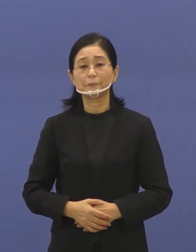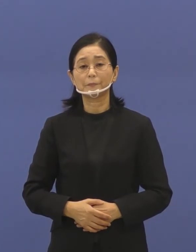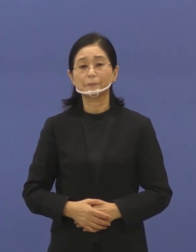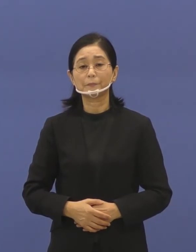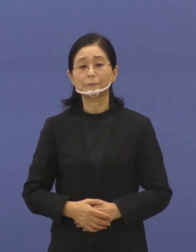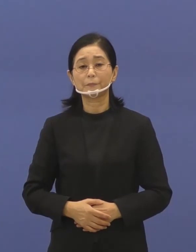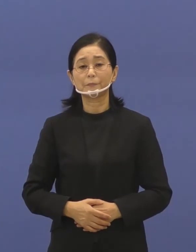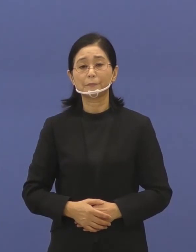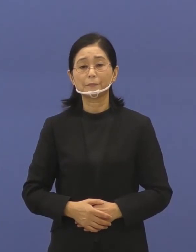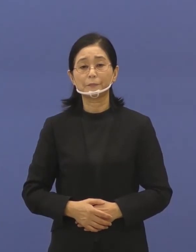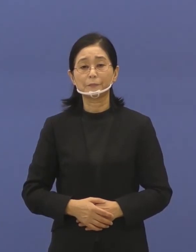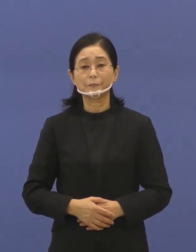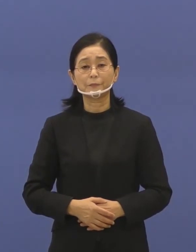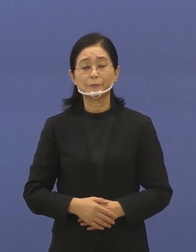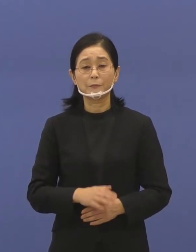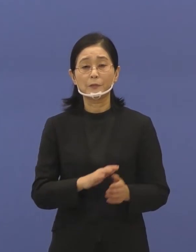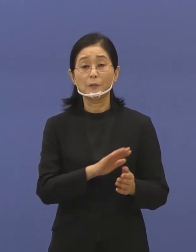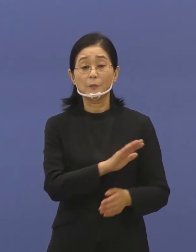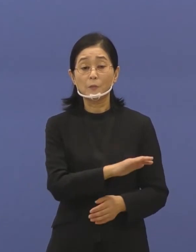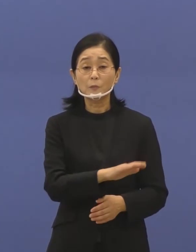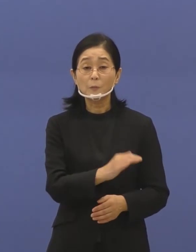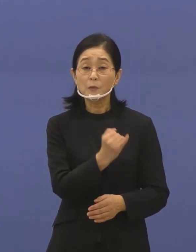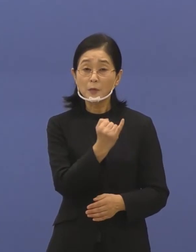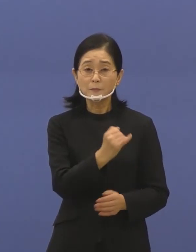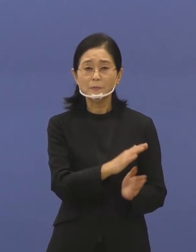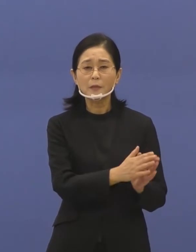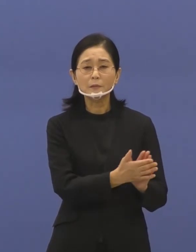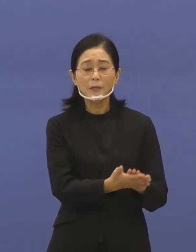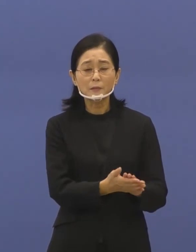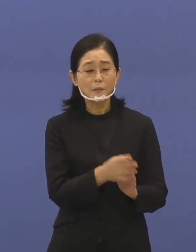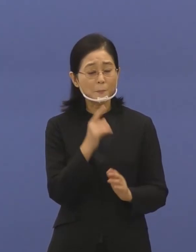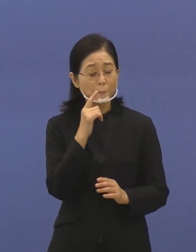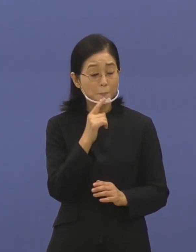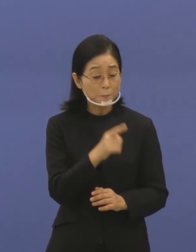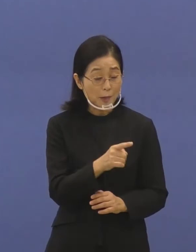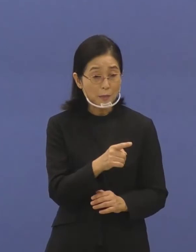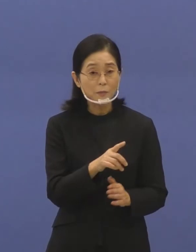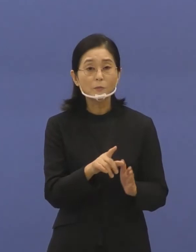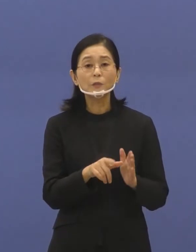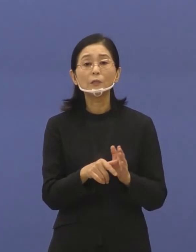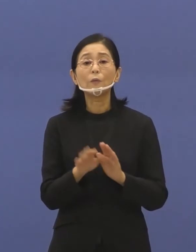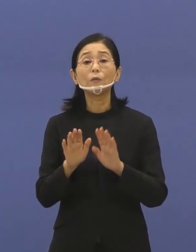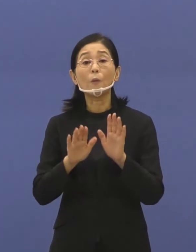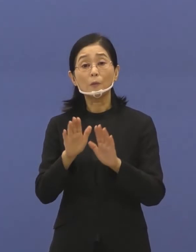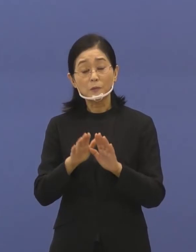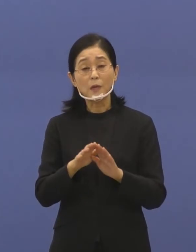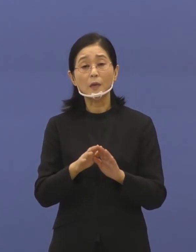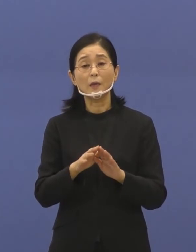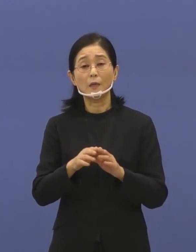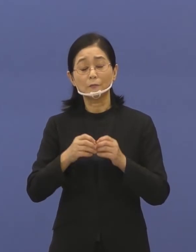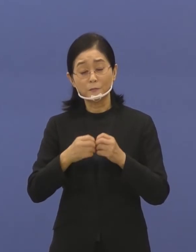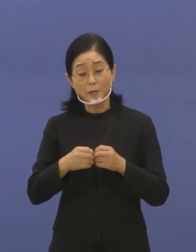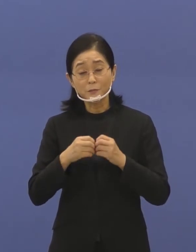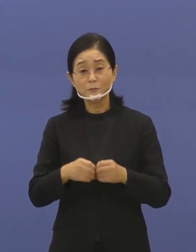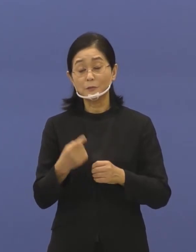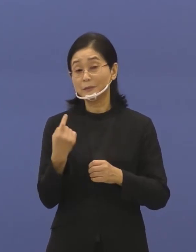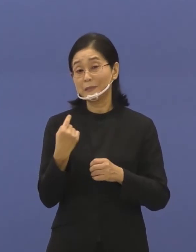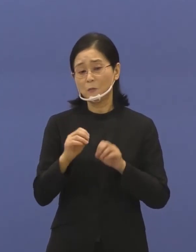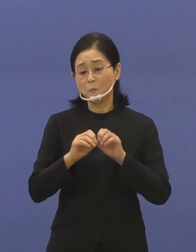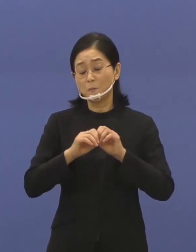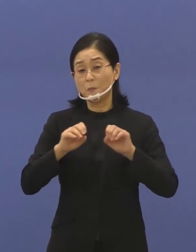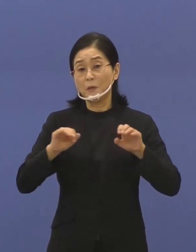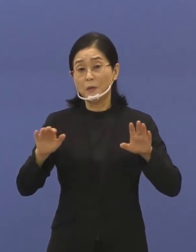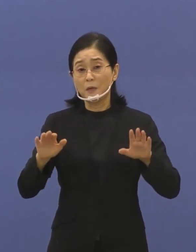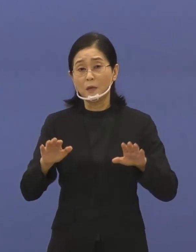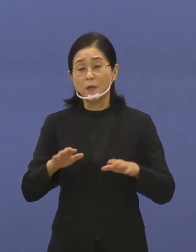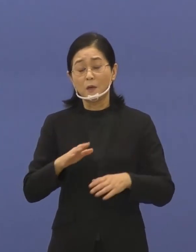その子どもさんが亡くなって見つかった時の様子が昨日どんどんこう詳しく報道されて、本